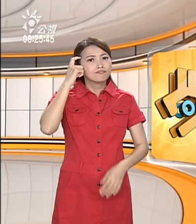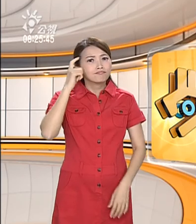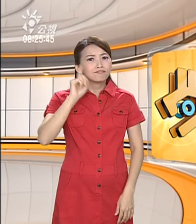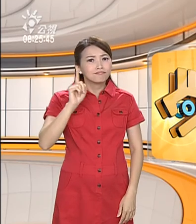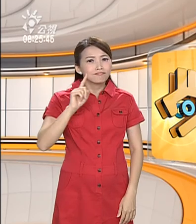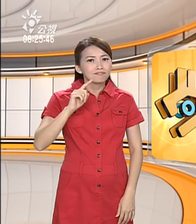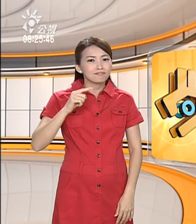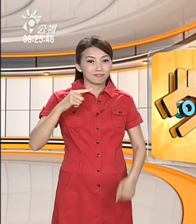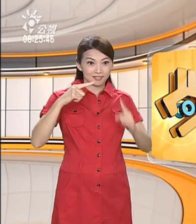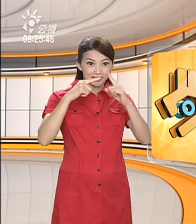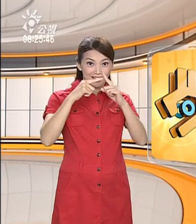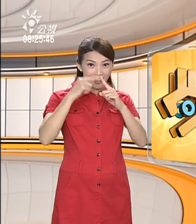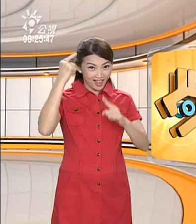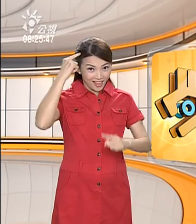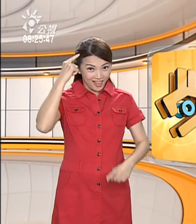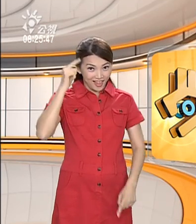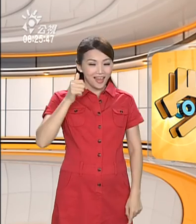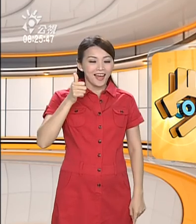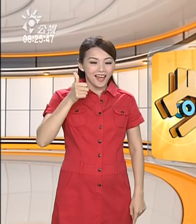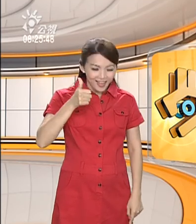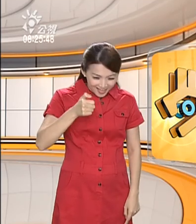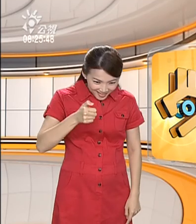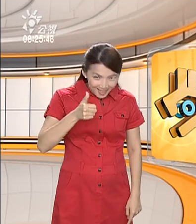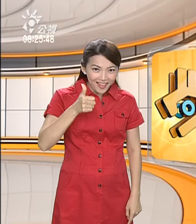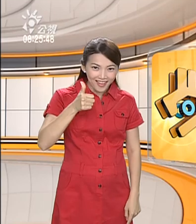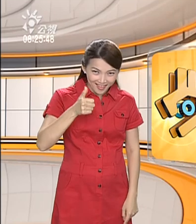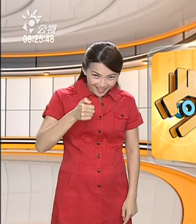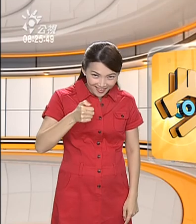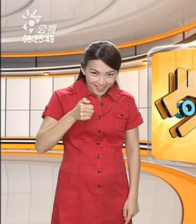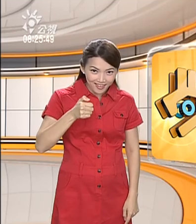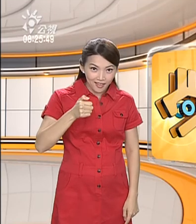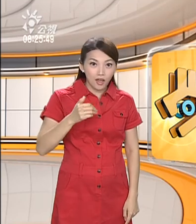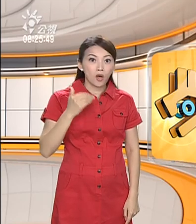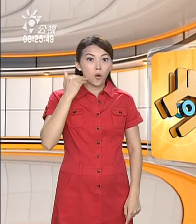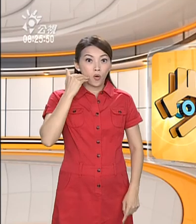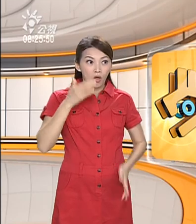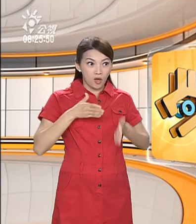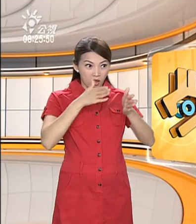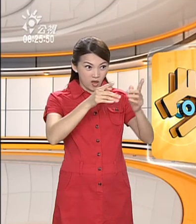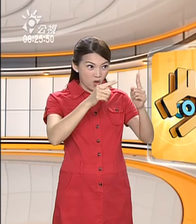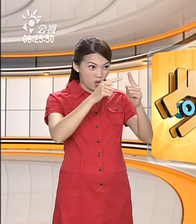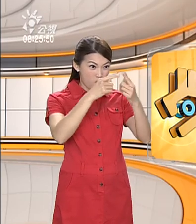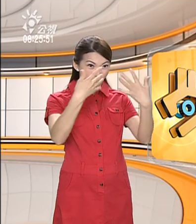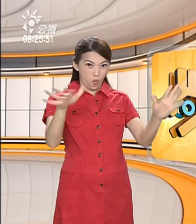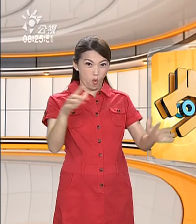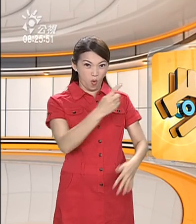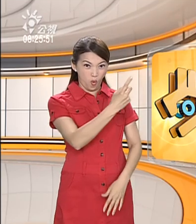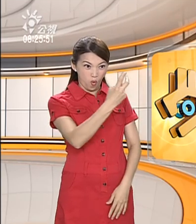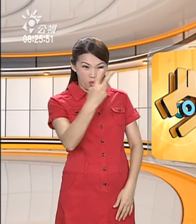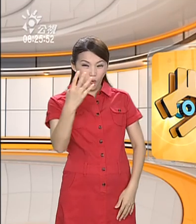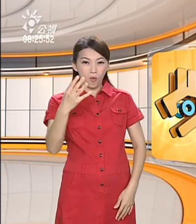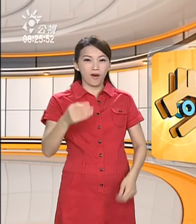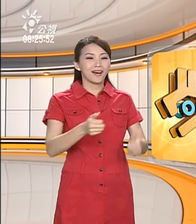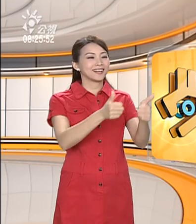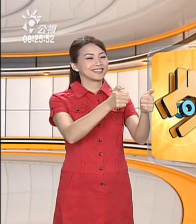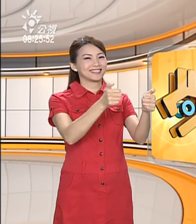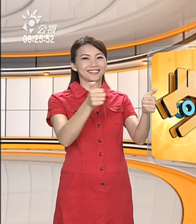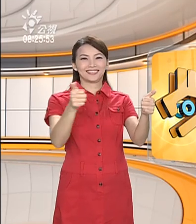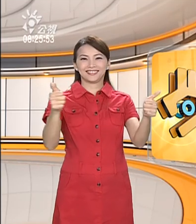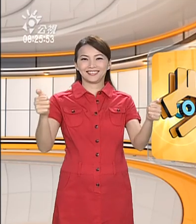法，表示一个人在点头跟您道谢。如果需要感谢很多人，就可以用